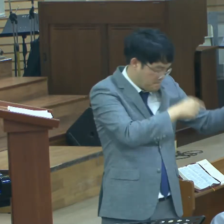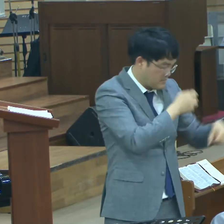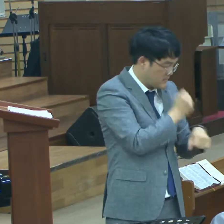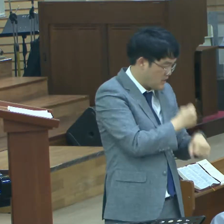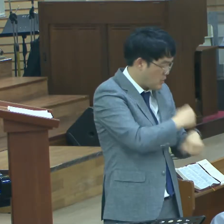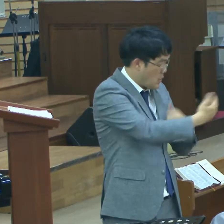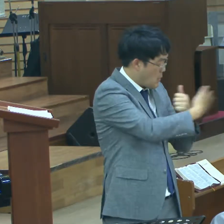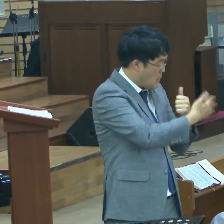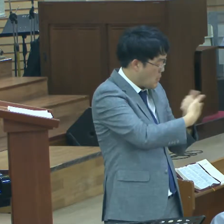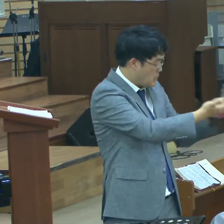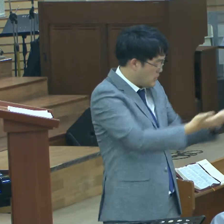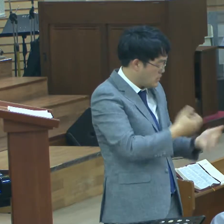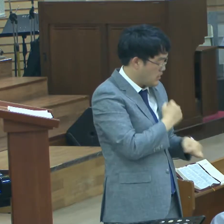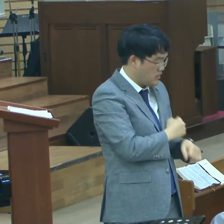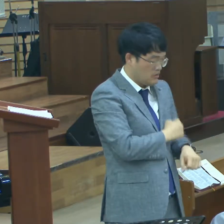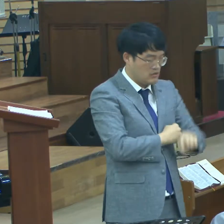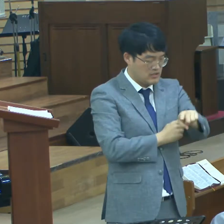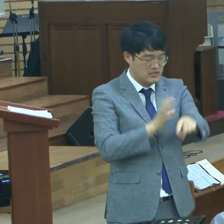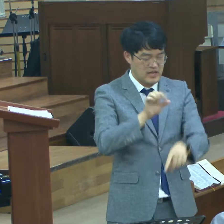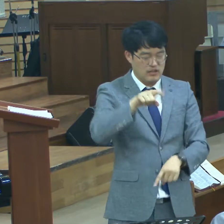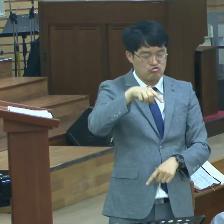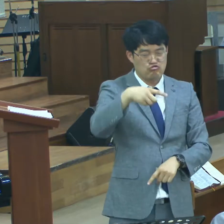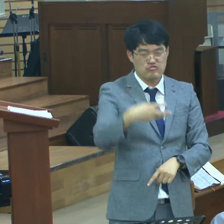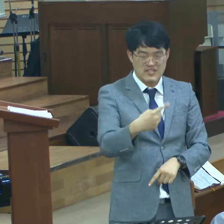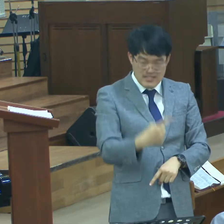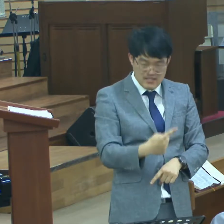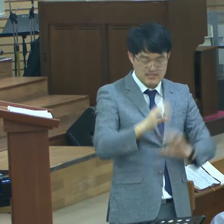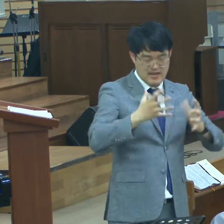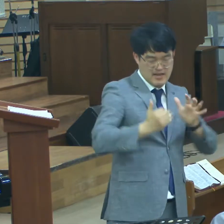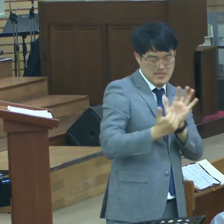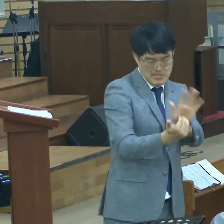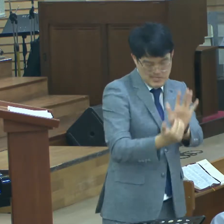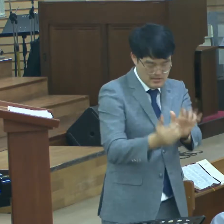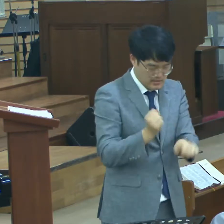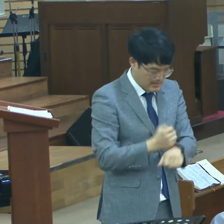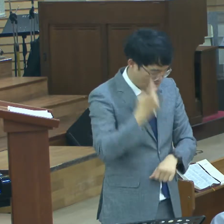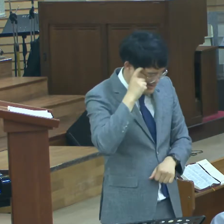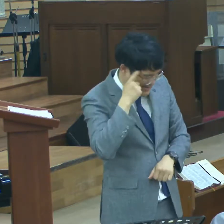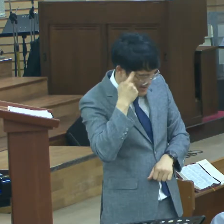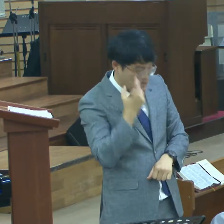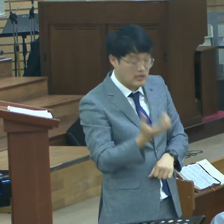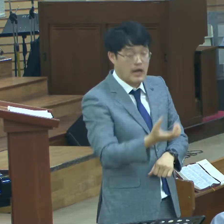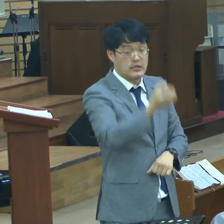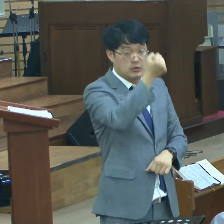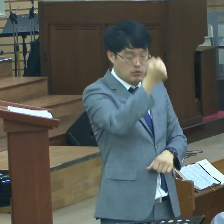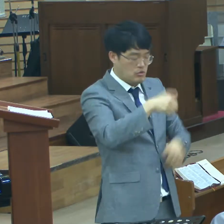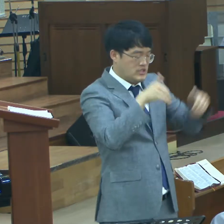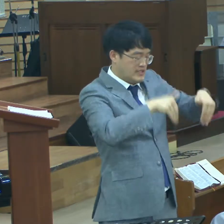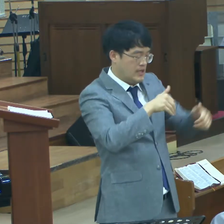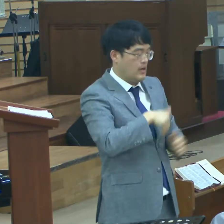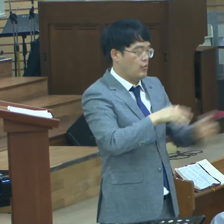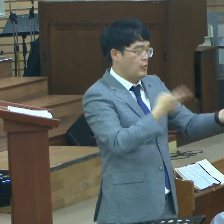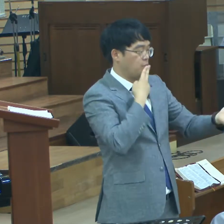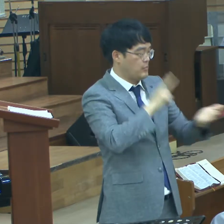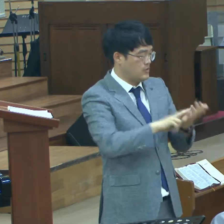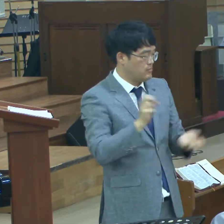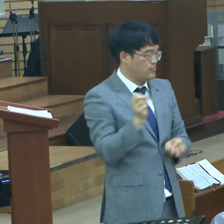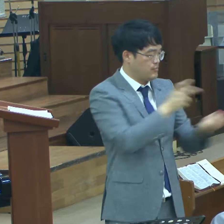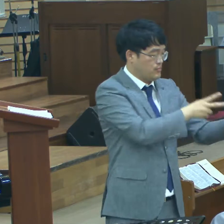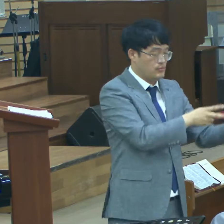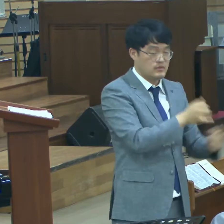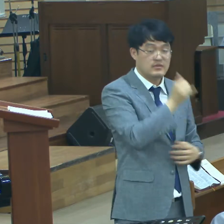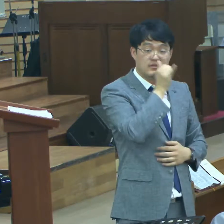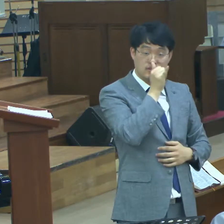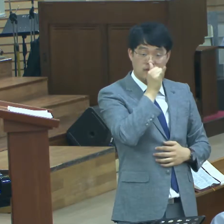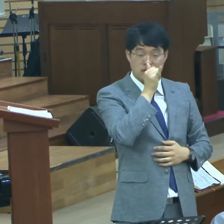아수르 막을 거야, 이 생각을 추진하고 행동으로 옮겼어요. 그러면서 이 생각이 어느 쪽으로 가냐 하면 이쪽으로 가는 거예요. 오늘